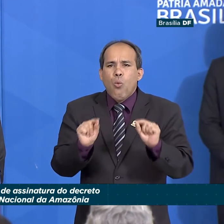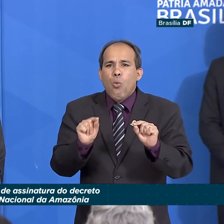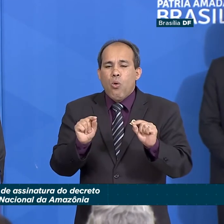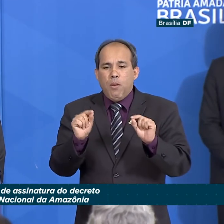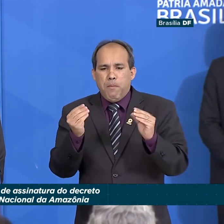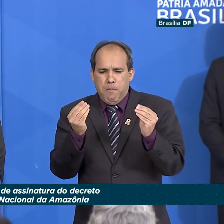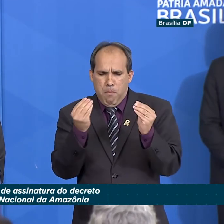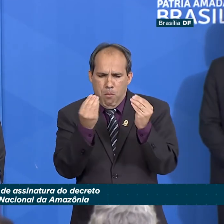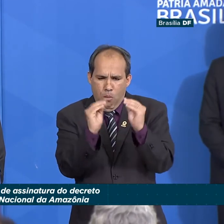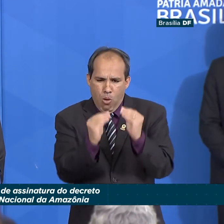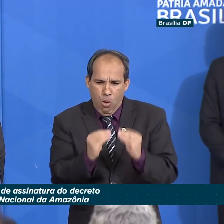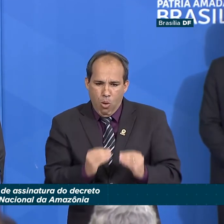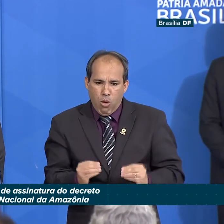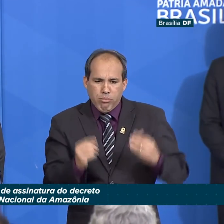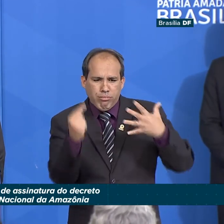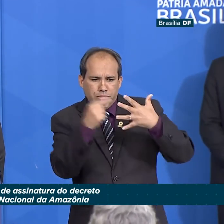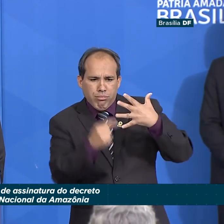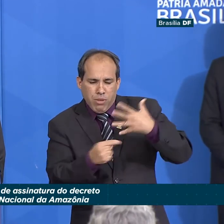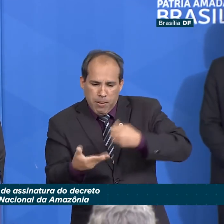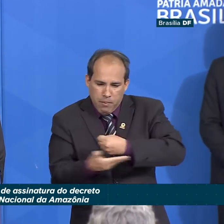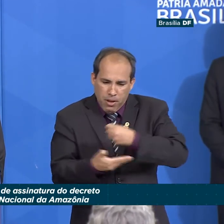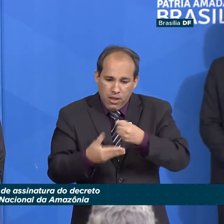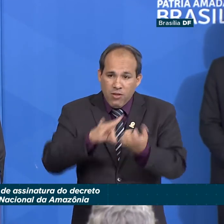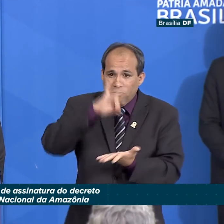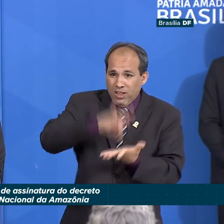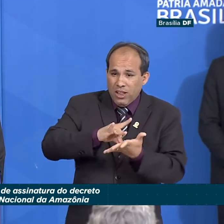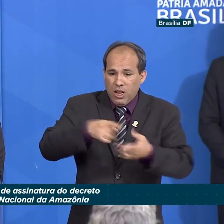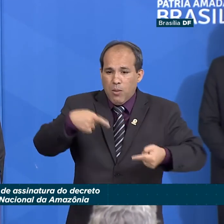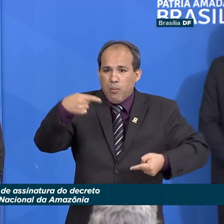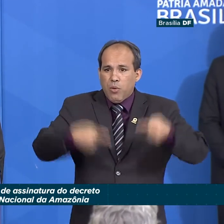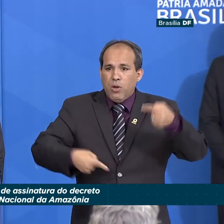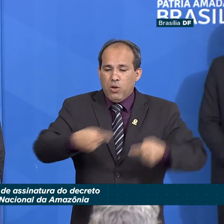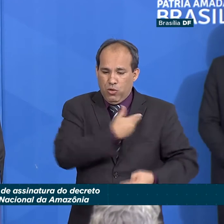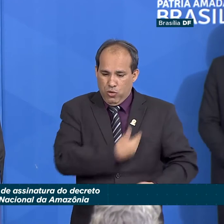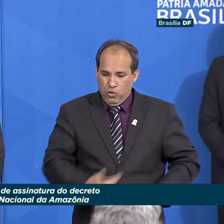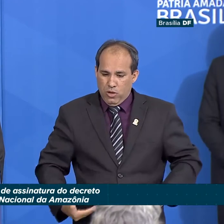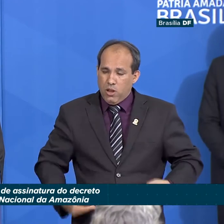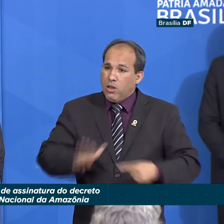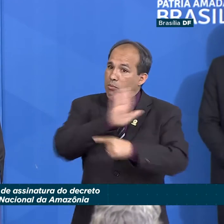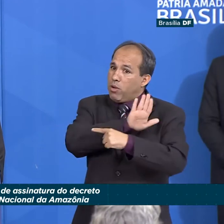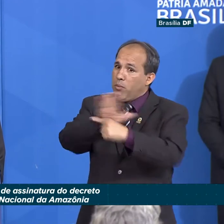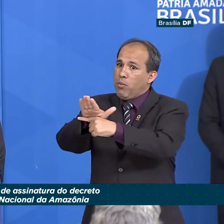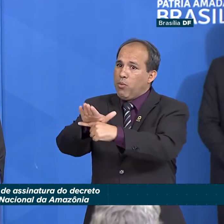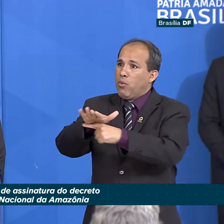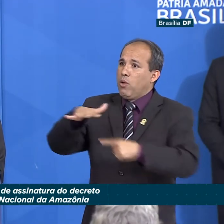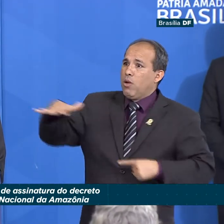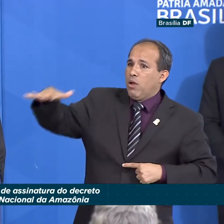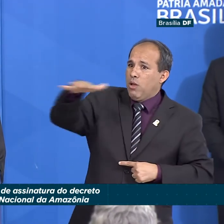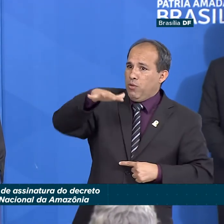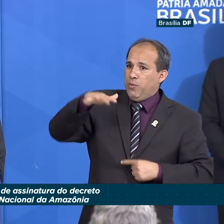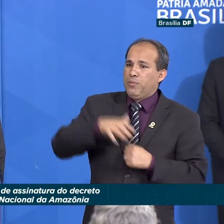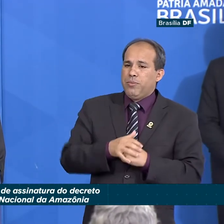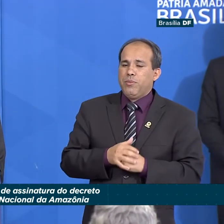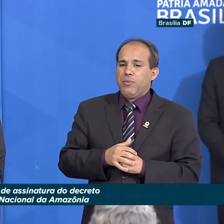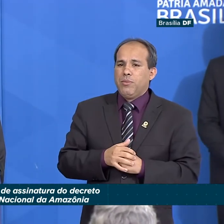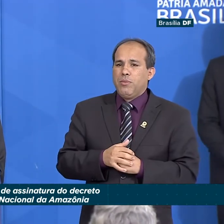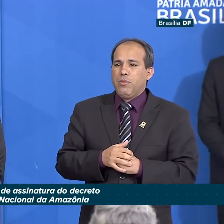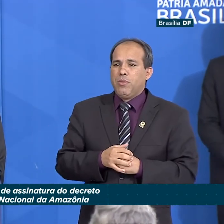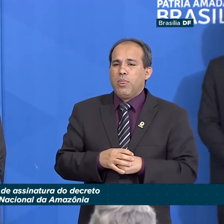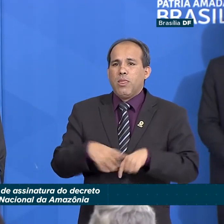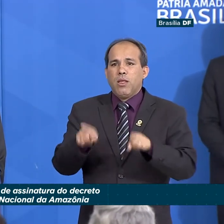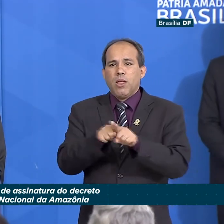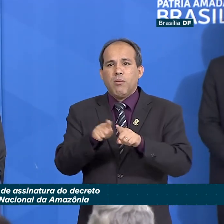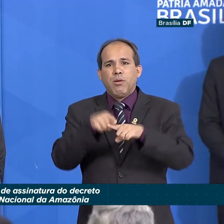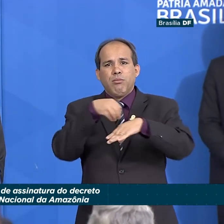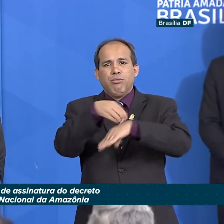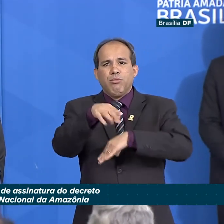as bases de uma verdadeira política de Estado para a região. Dirijo-me também à